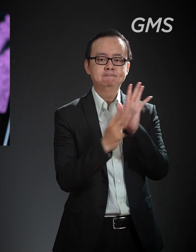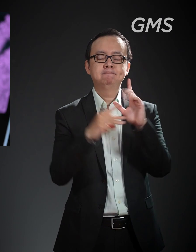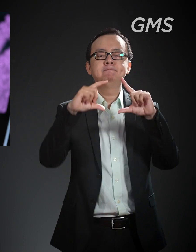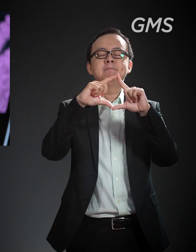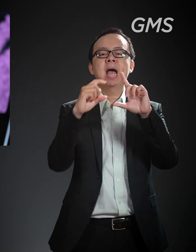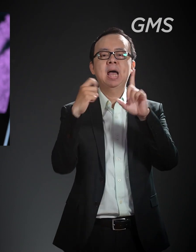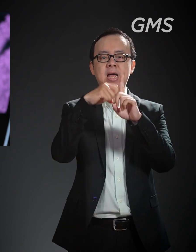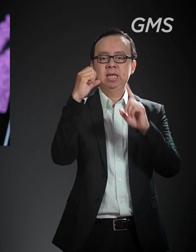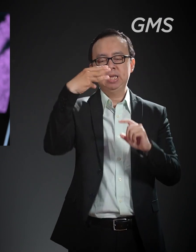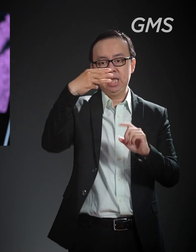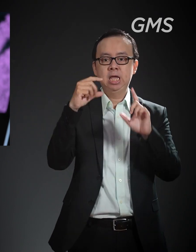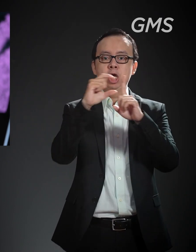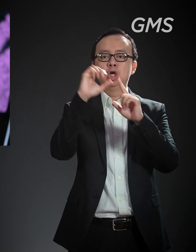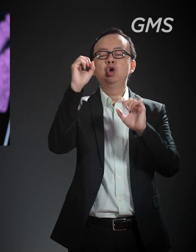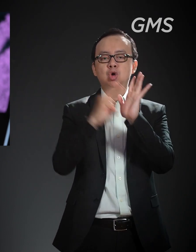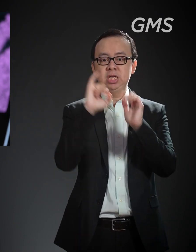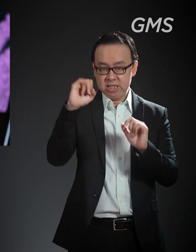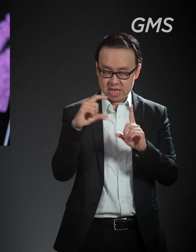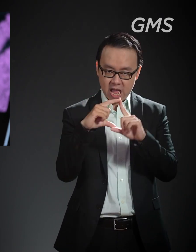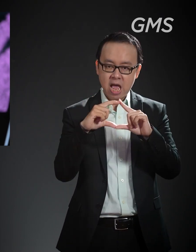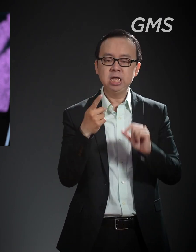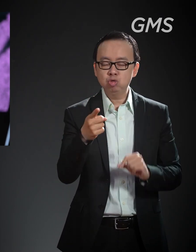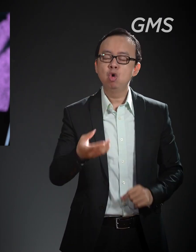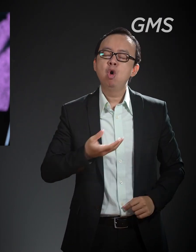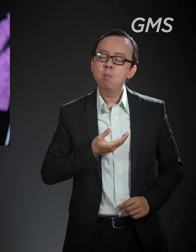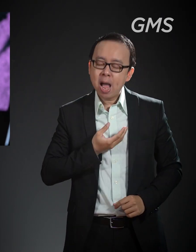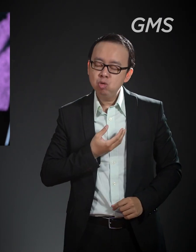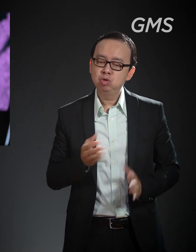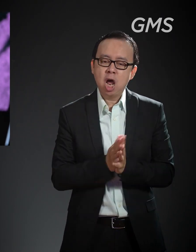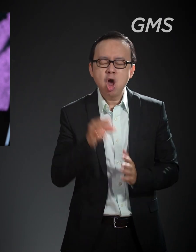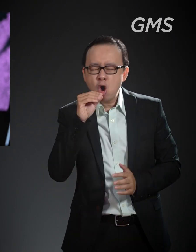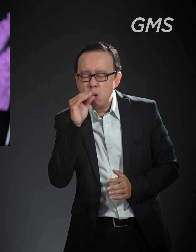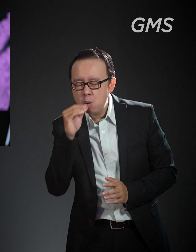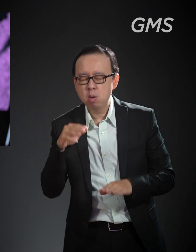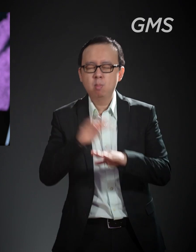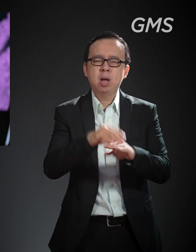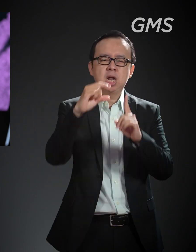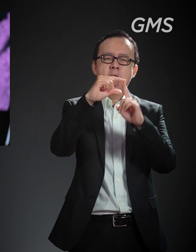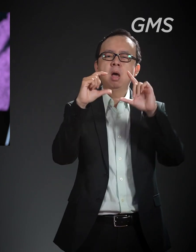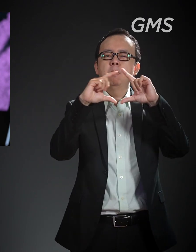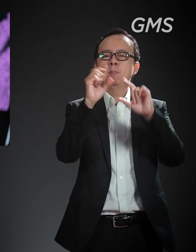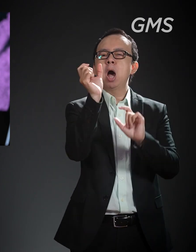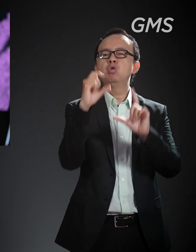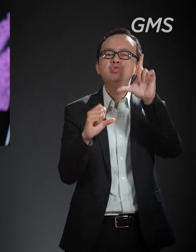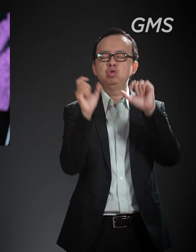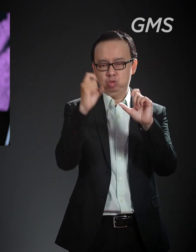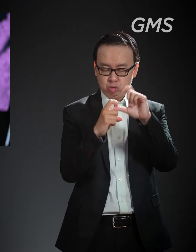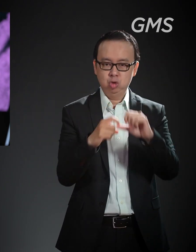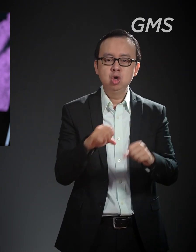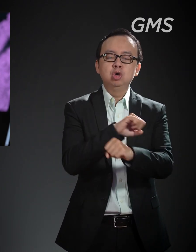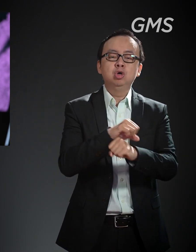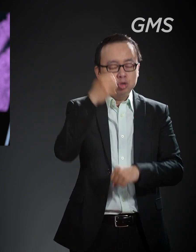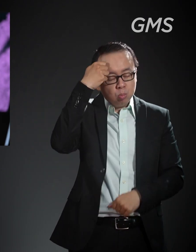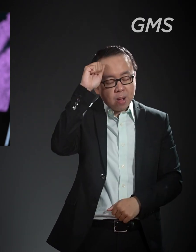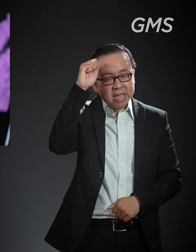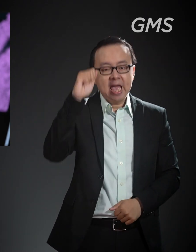itu, mereka meminta dan mendesak kepada Paulus dan kawan-kawannya, supaya mereka juga beroleh kasih karunia,